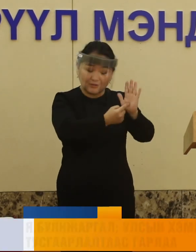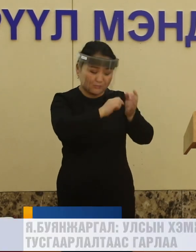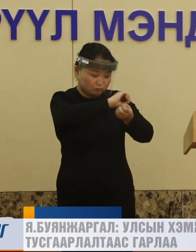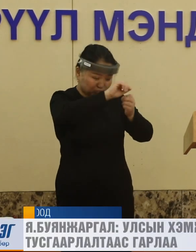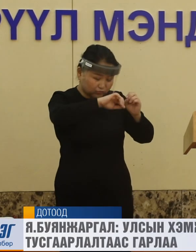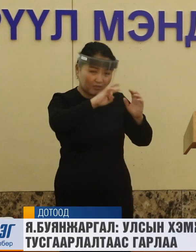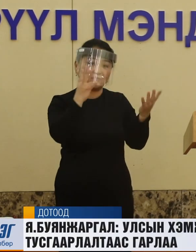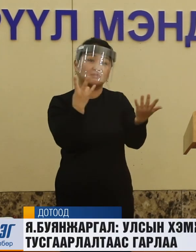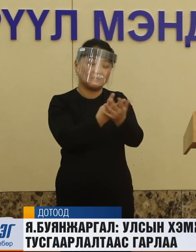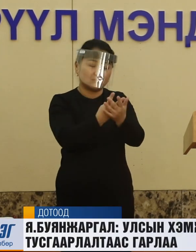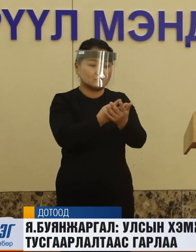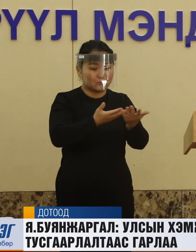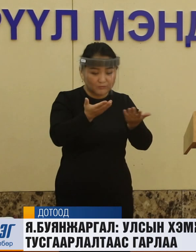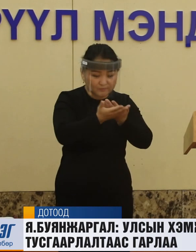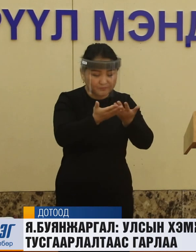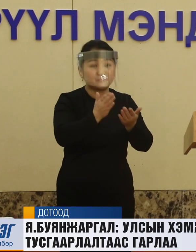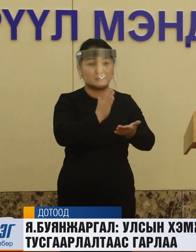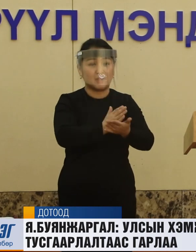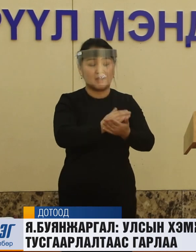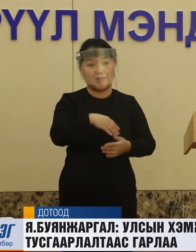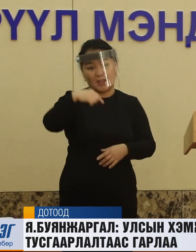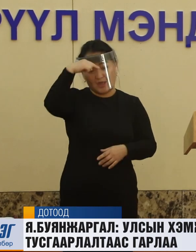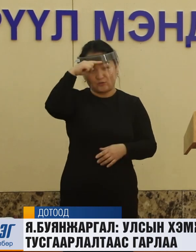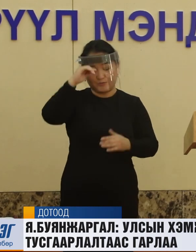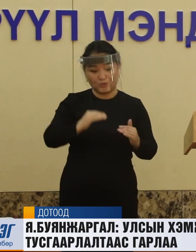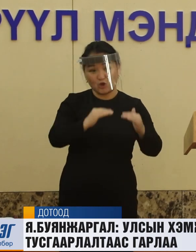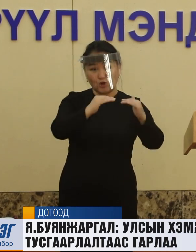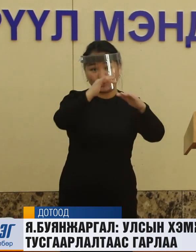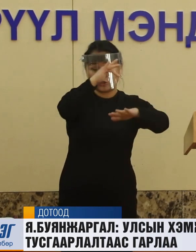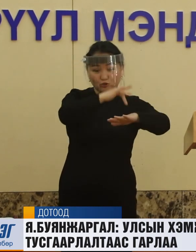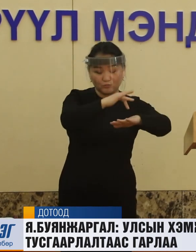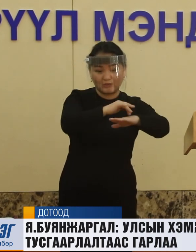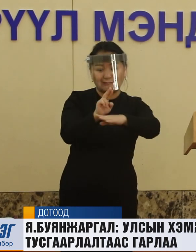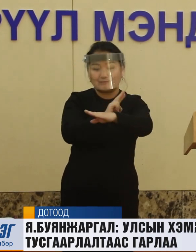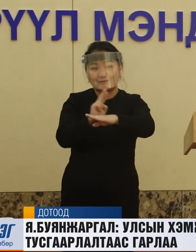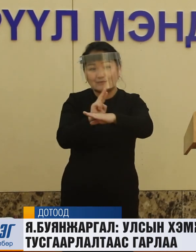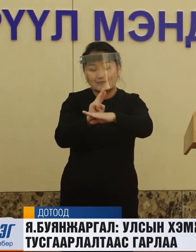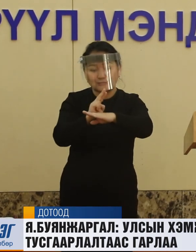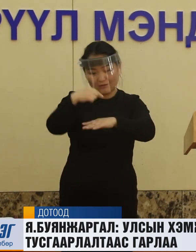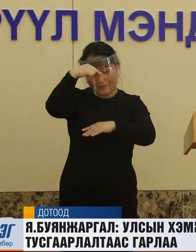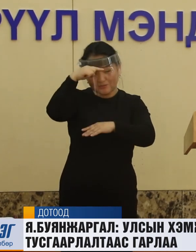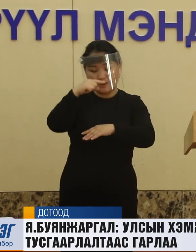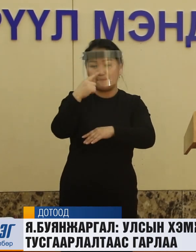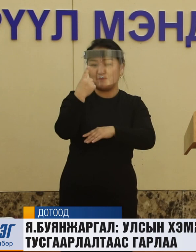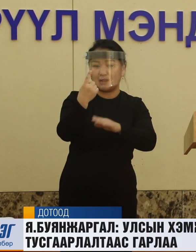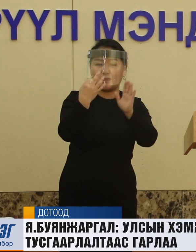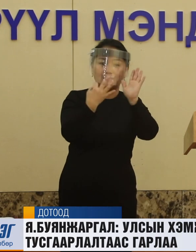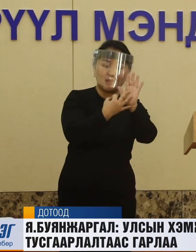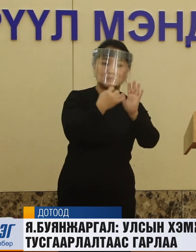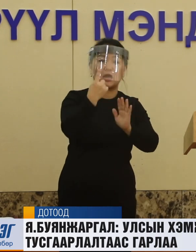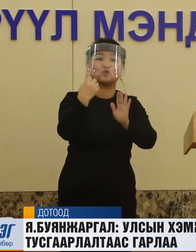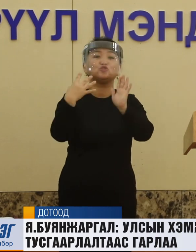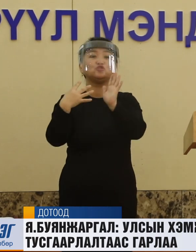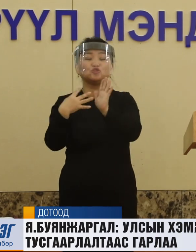байгаа. За эрүүл мэндийн хөгжлийн төвдөр мөн бас дадлагжилт эмчнэр 1819 инж 6 дугаар курсын төгсөх курсын